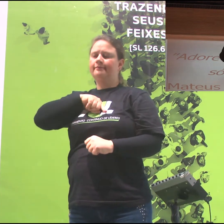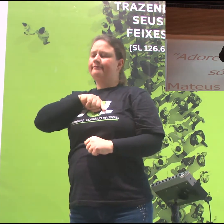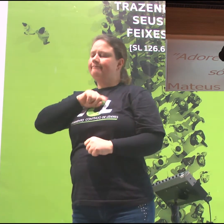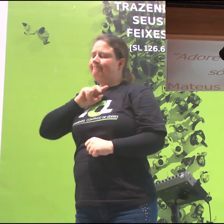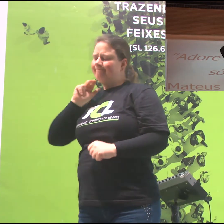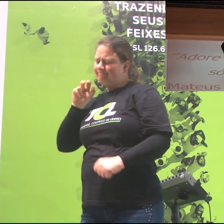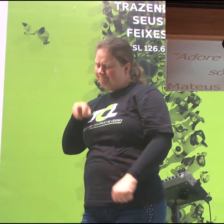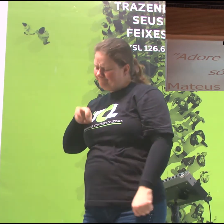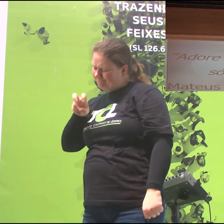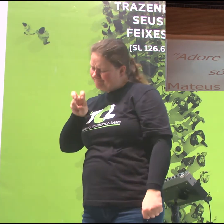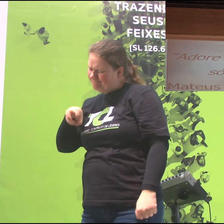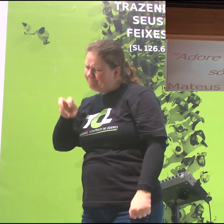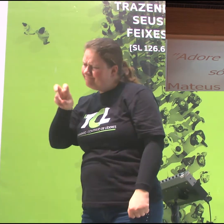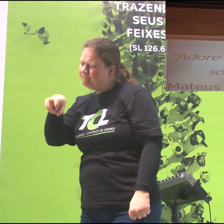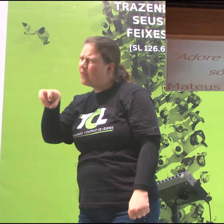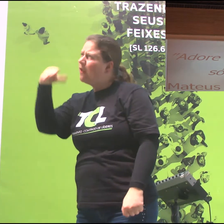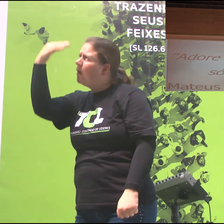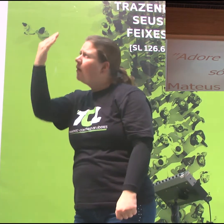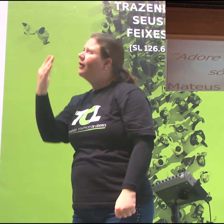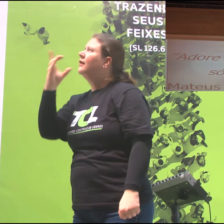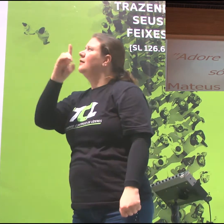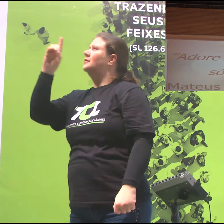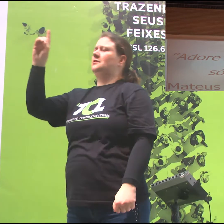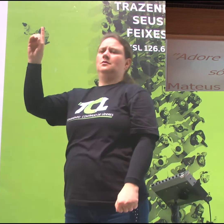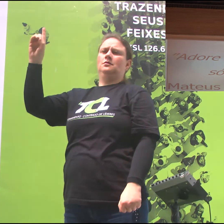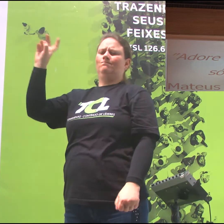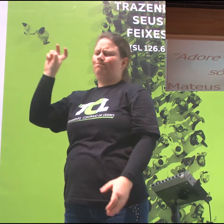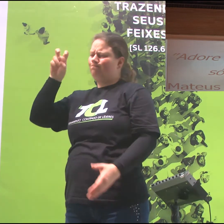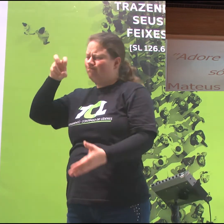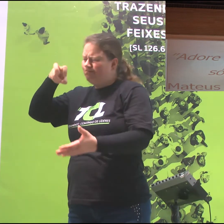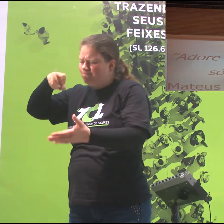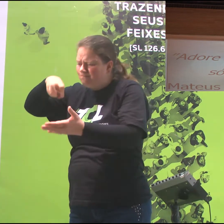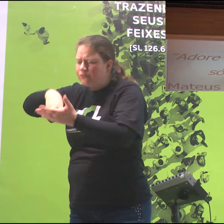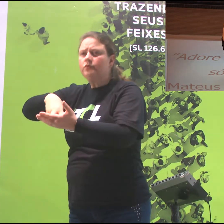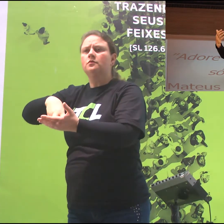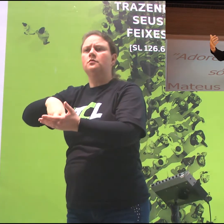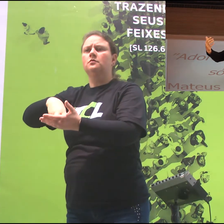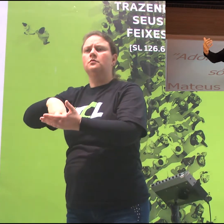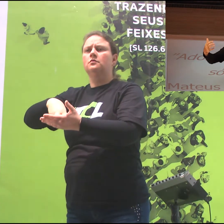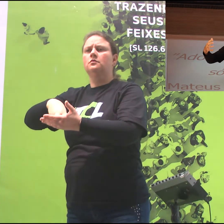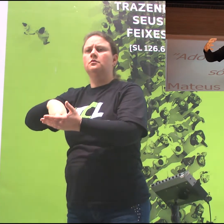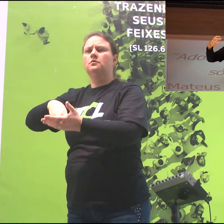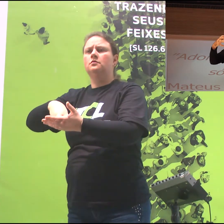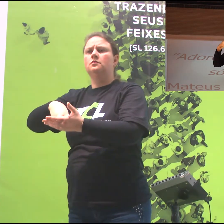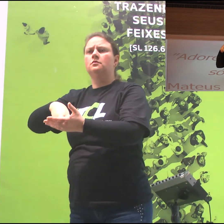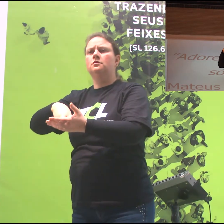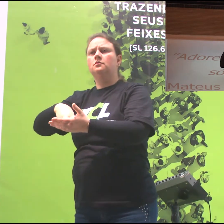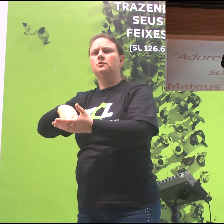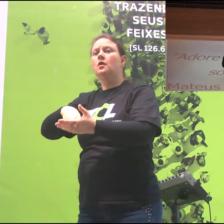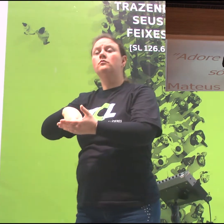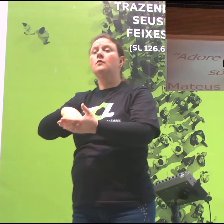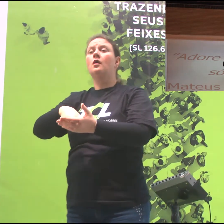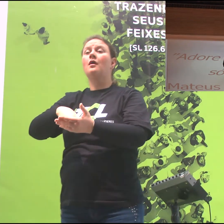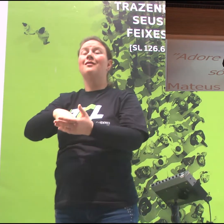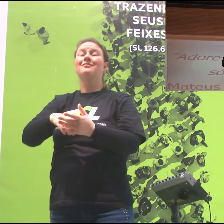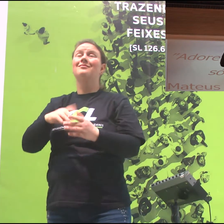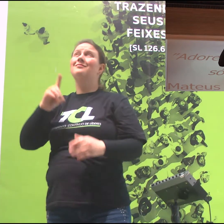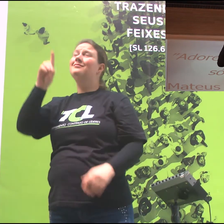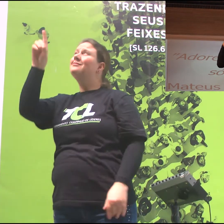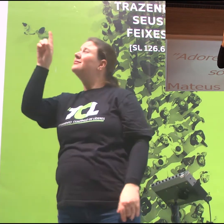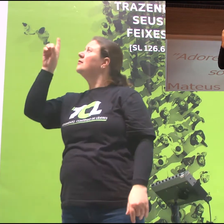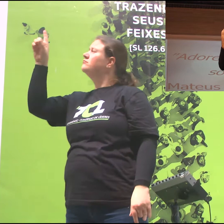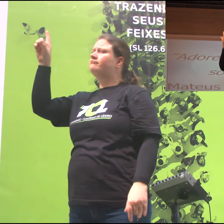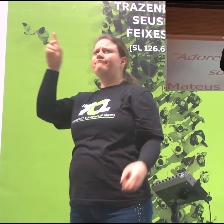de Deus. Nós sabemos que Deus está em todos os lugares. Quando a gente usa esse termo, entrar na presença de Deus, não quer dizer que Deus está aqui esperando a gente, mas é nós